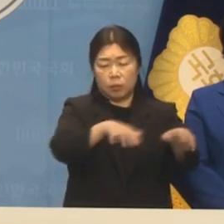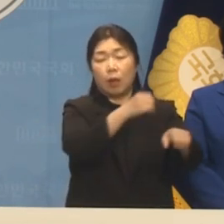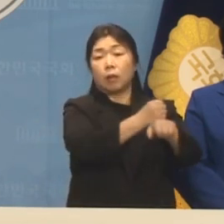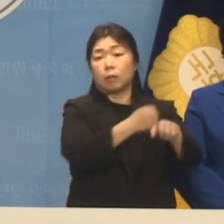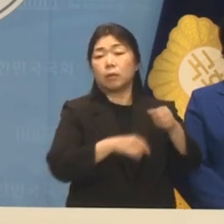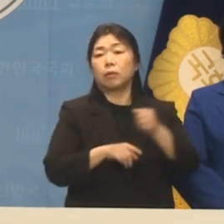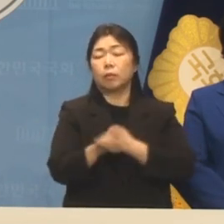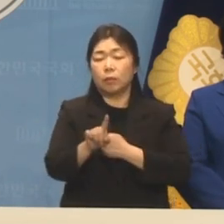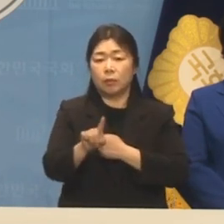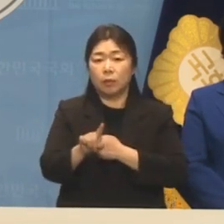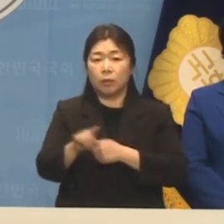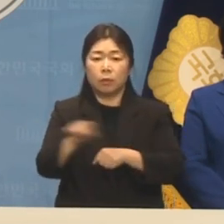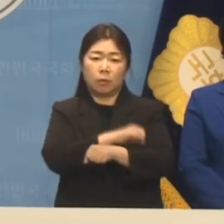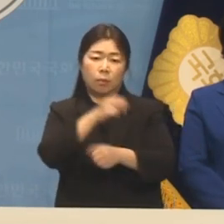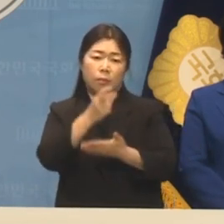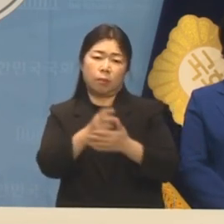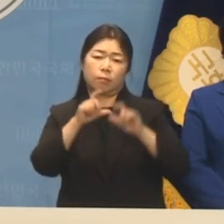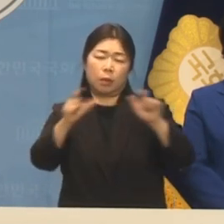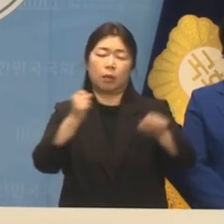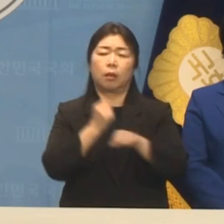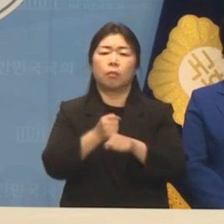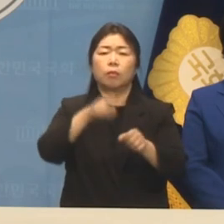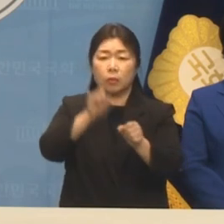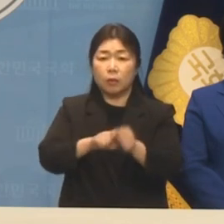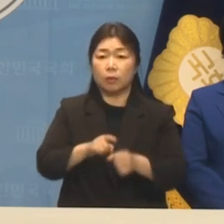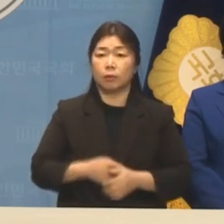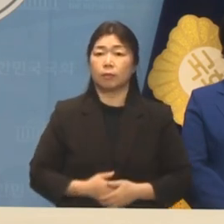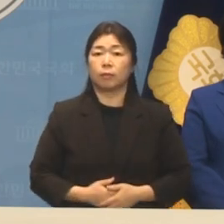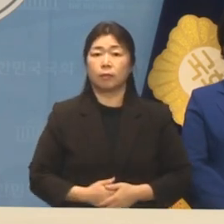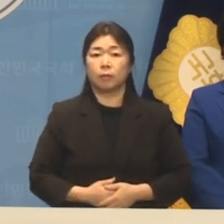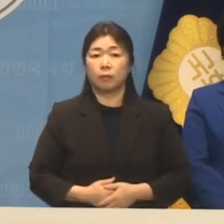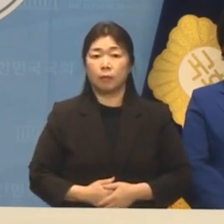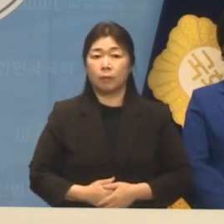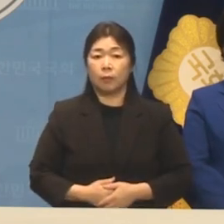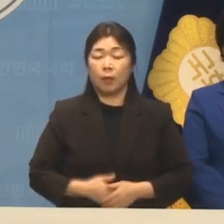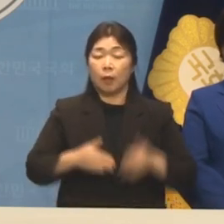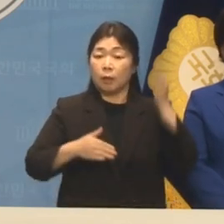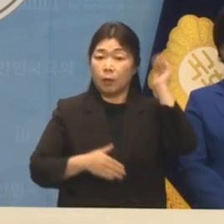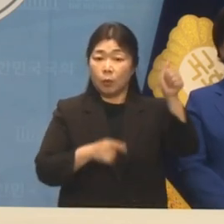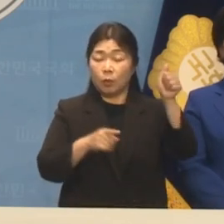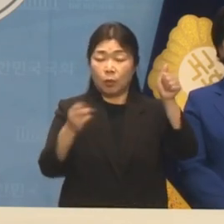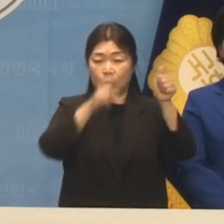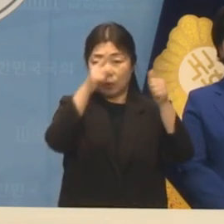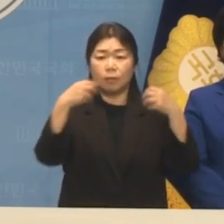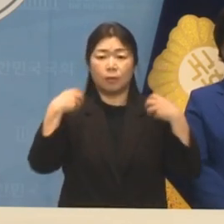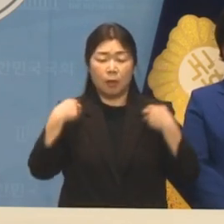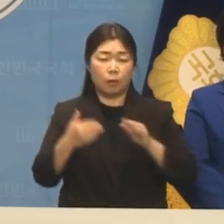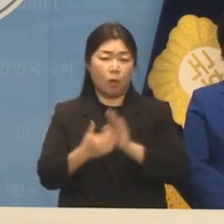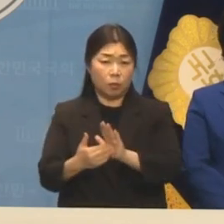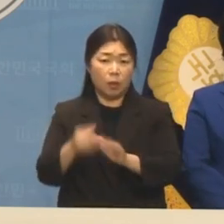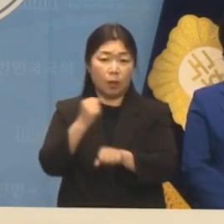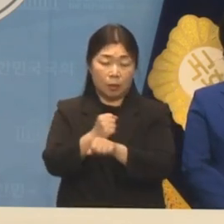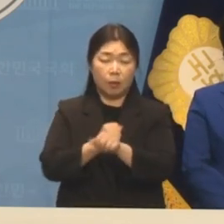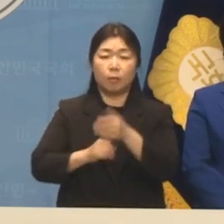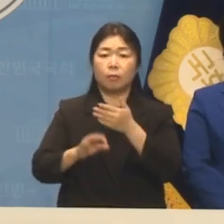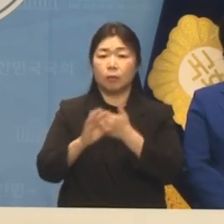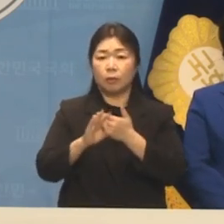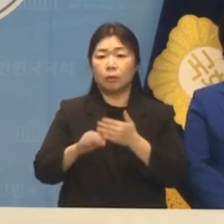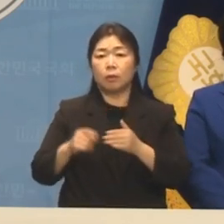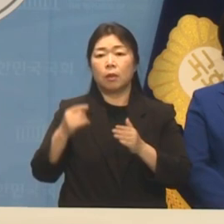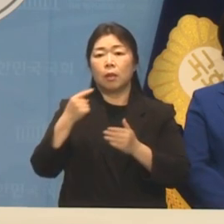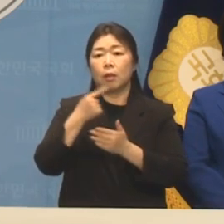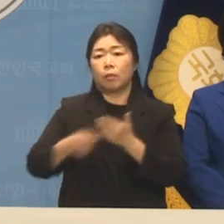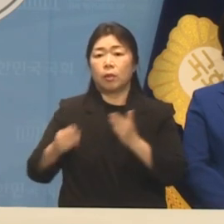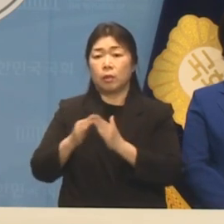있다. 대통령과 정부가 이태원 참사 진상규명 특별법에 거부권을 행사한다면